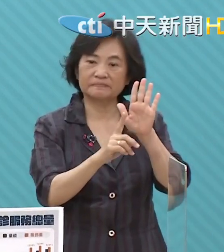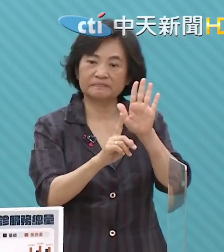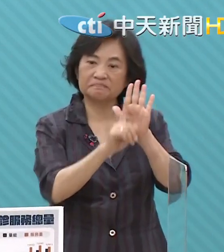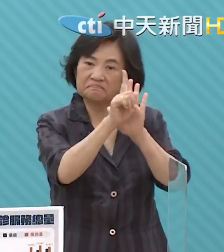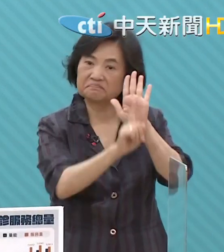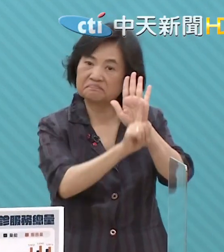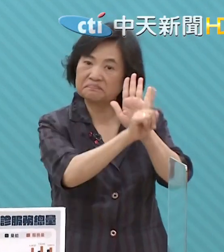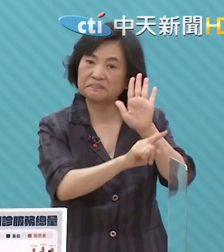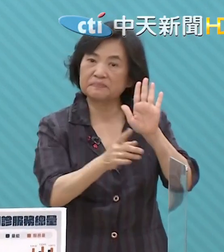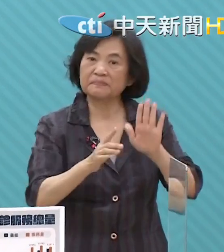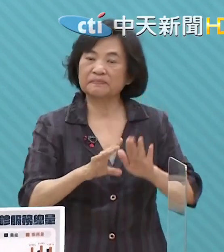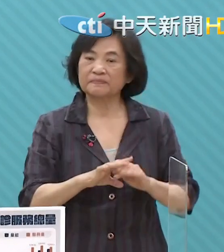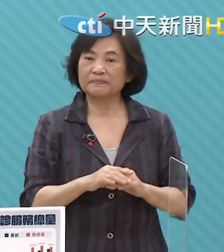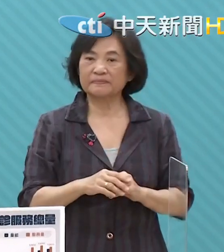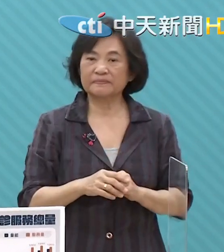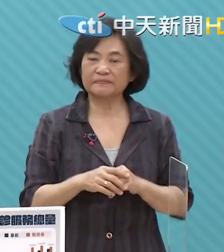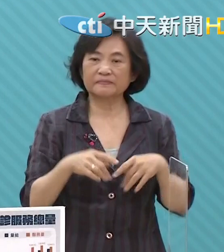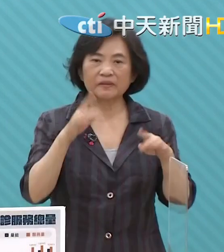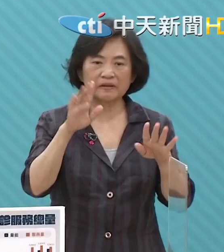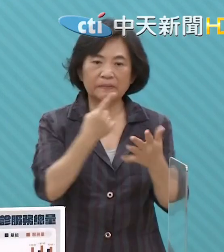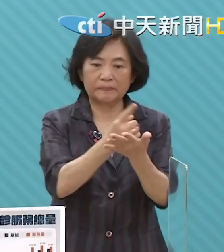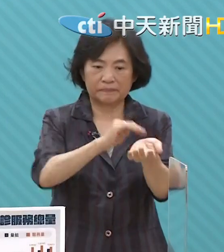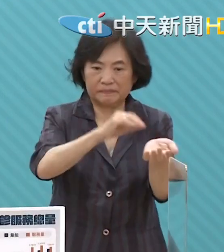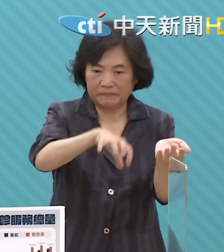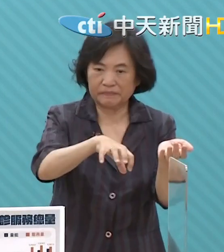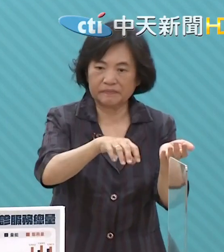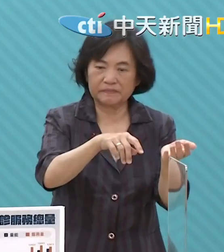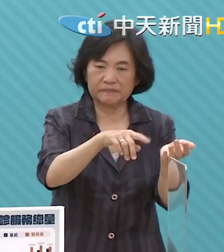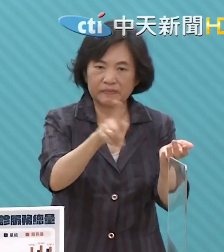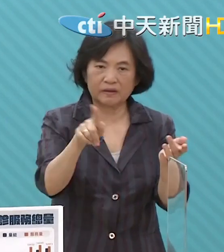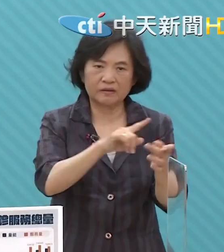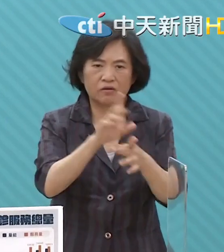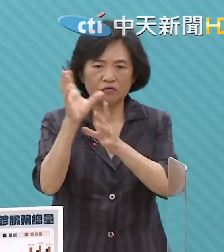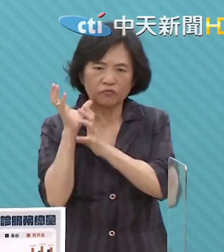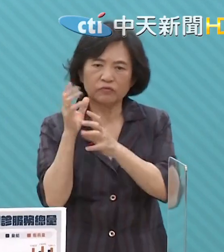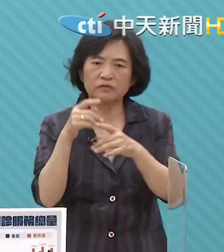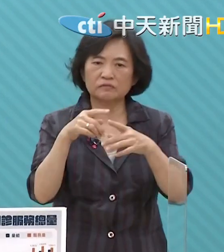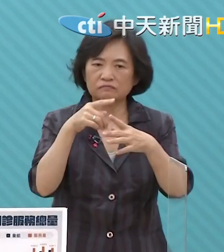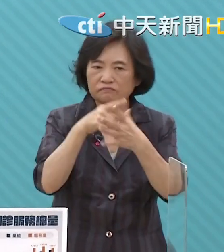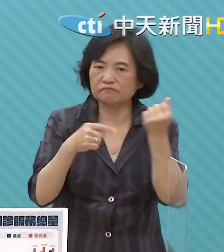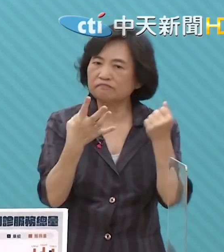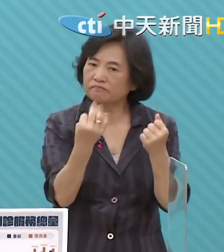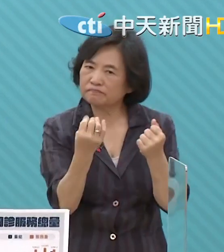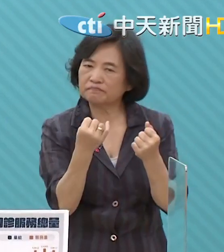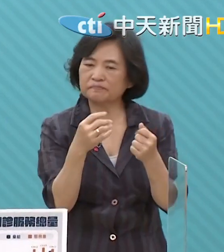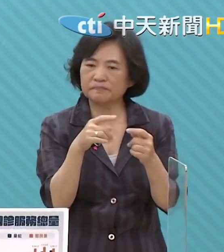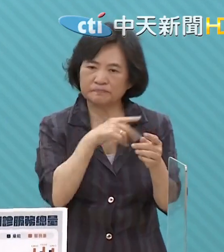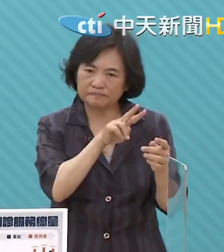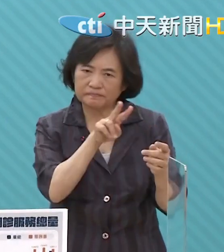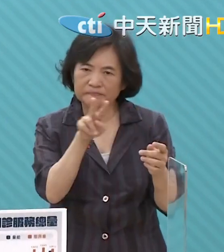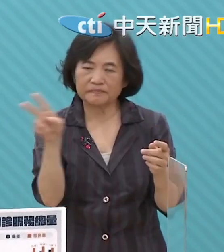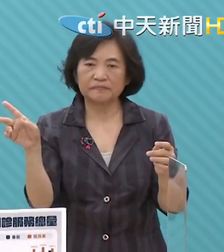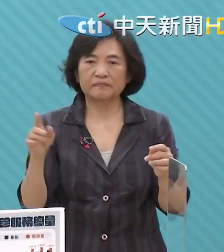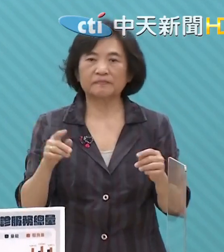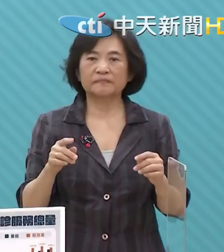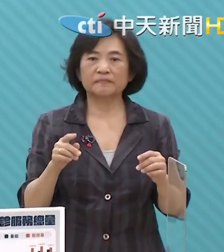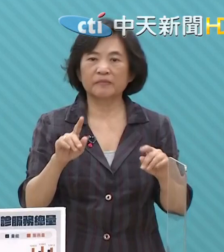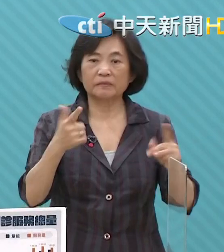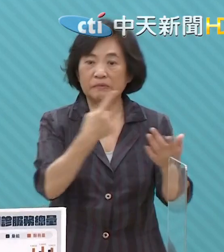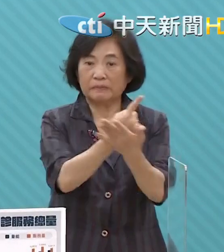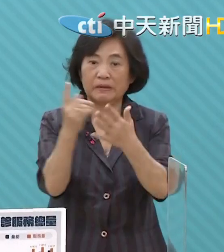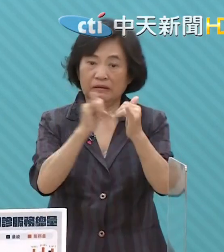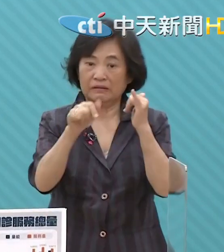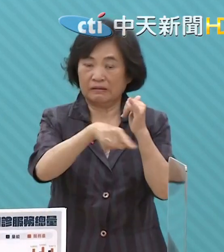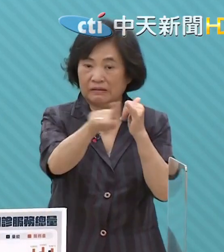深色的部分是我们按照每个医院说，他说他量能准备多少。那不过是这样的哦，不见得每个市民